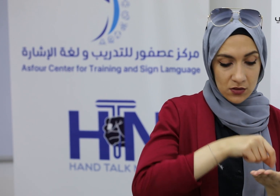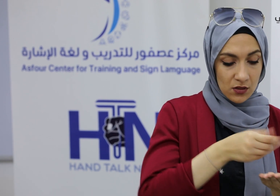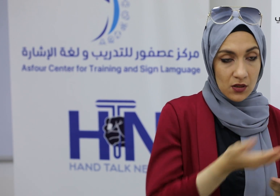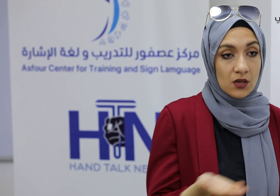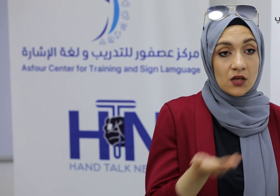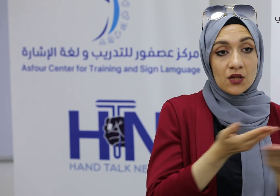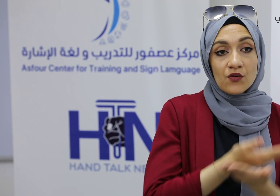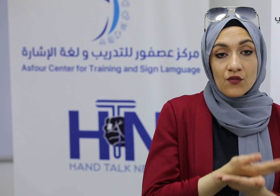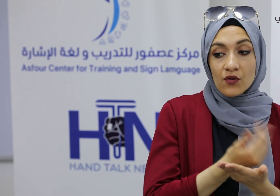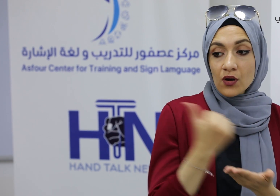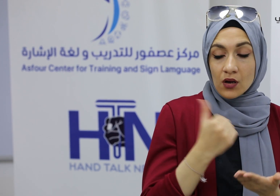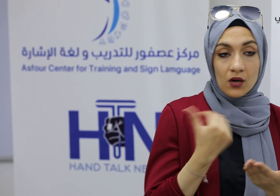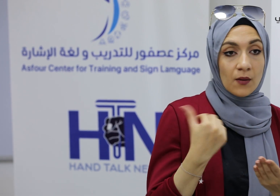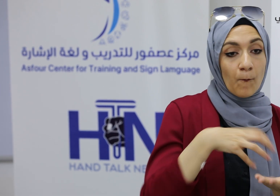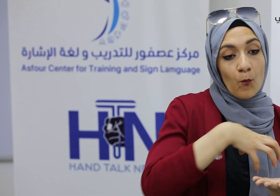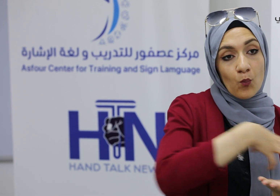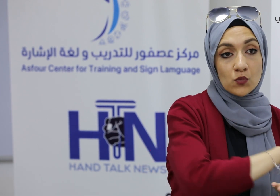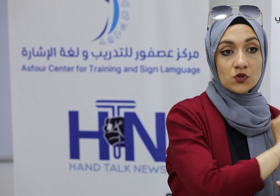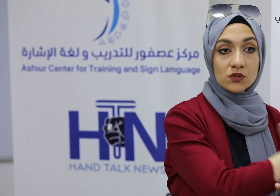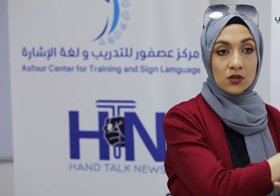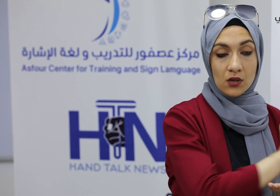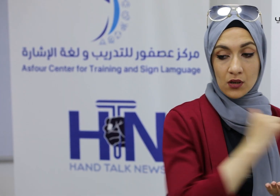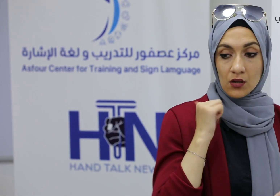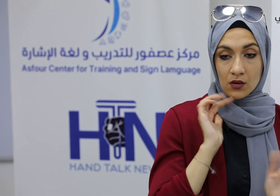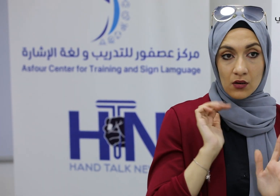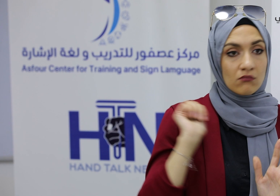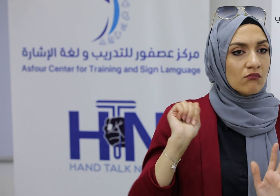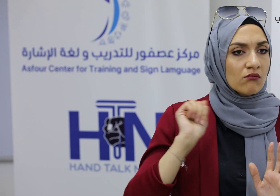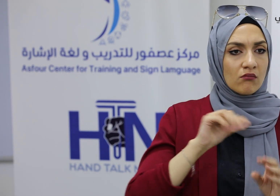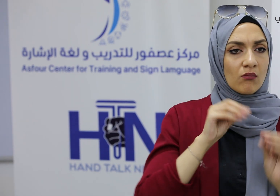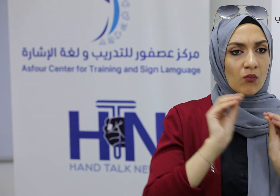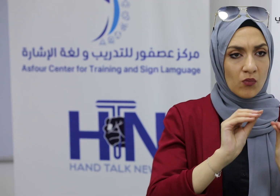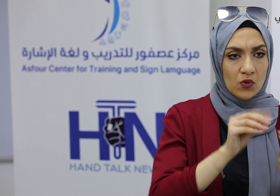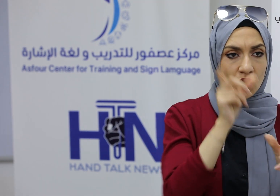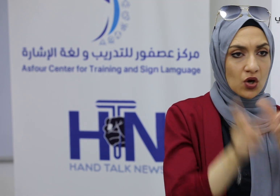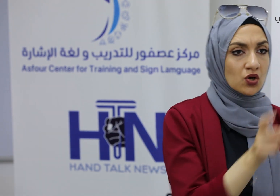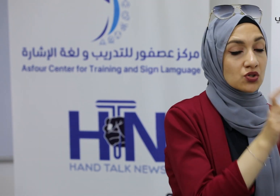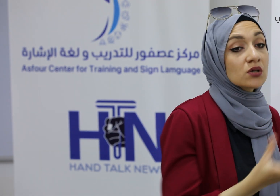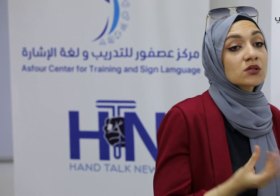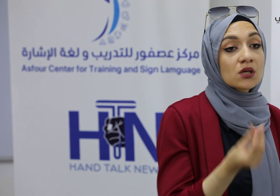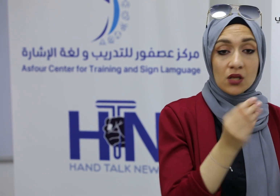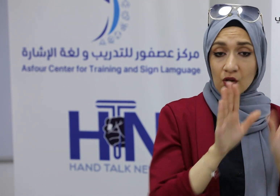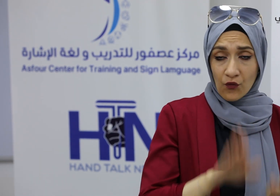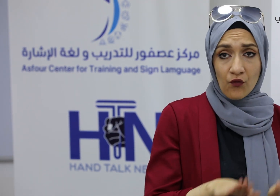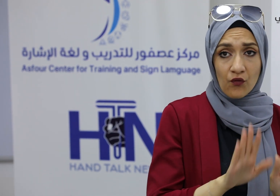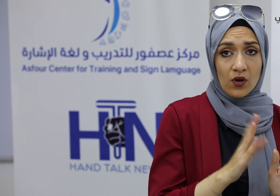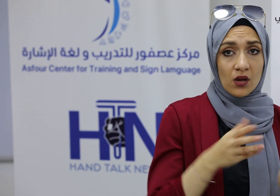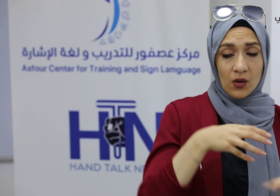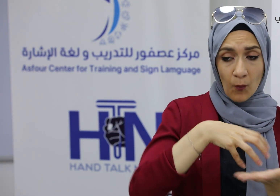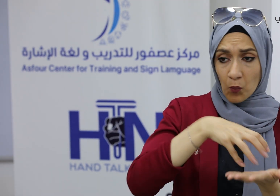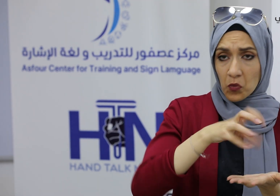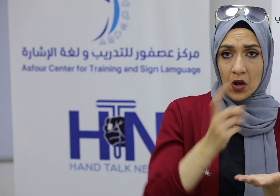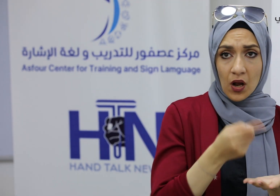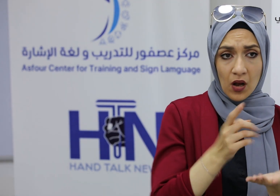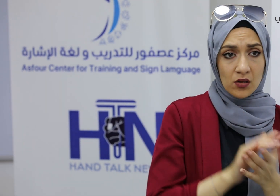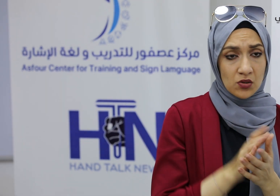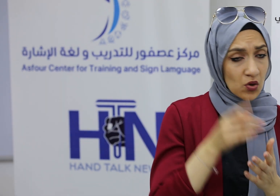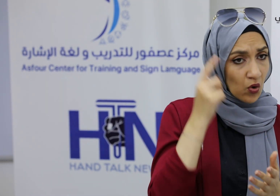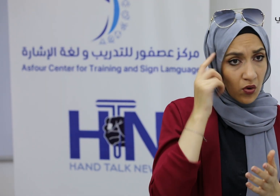مركز مستقل. هو إلهم بيدربوا ناس كتير. عرفت بيدربوا ناس اللي بده يجي عندهم بشكل مستقل بيجي بيتدرب عندهم.